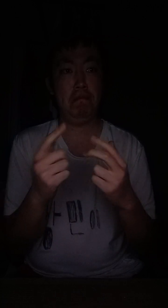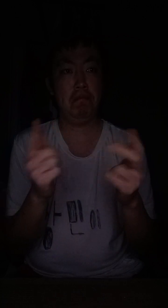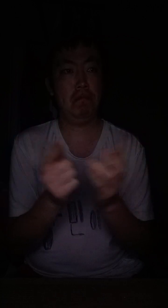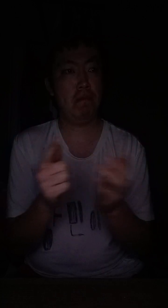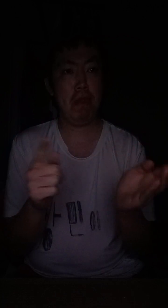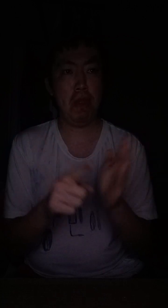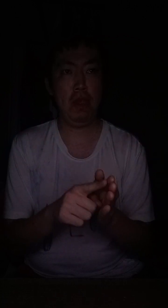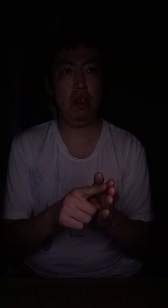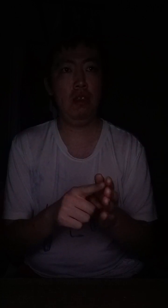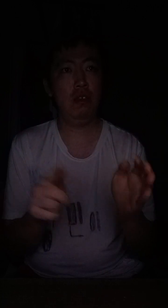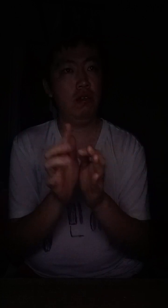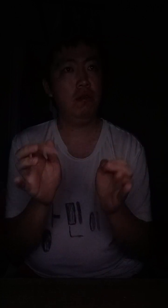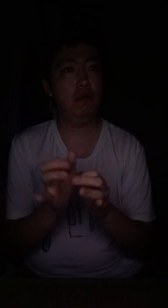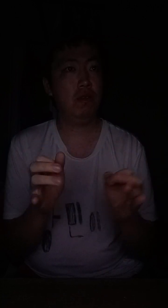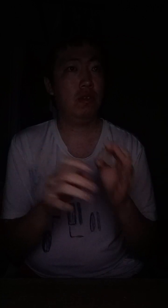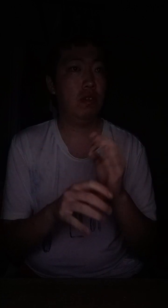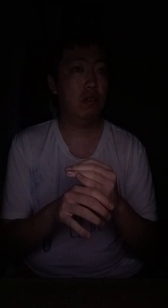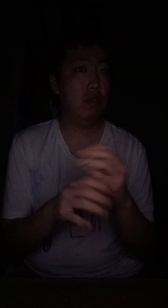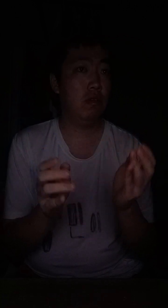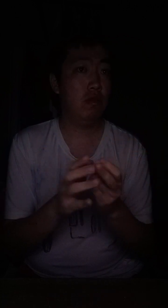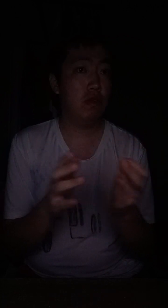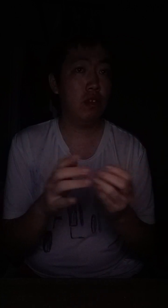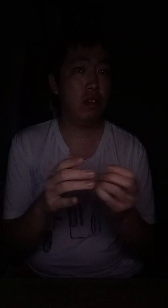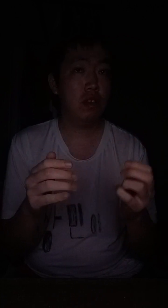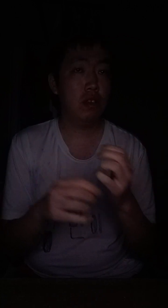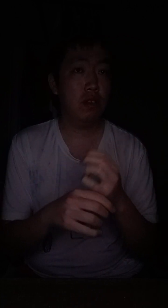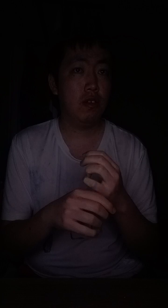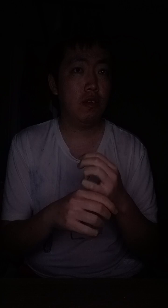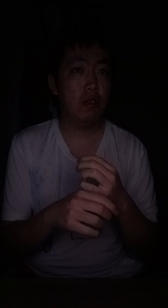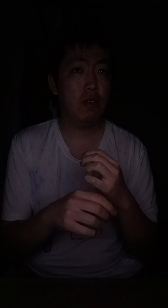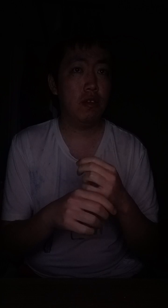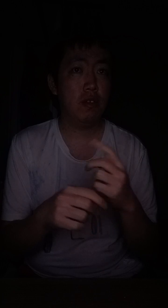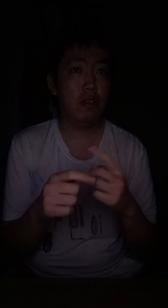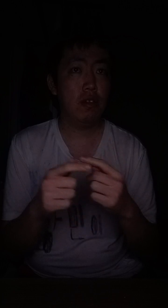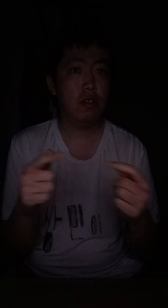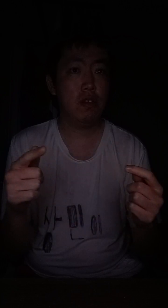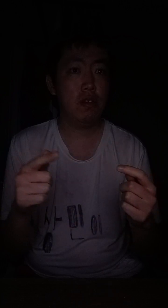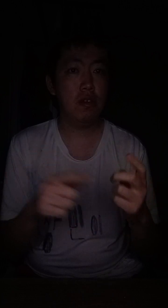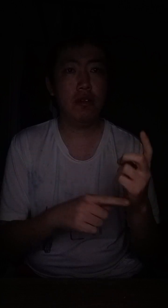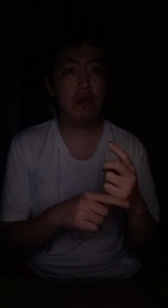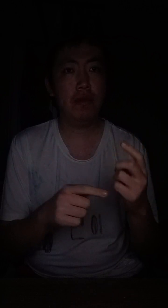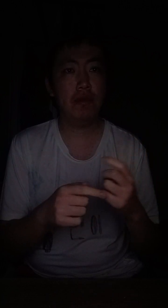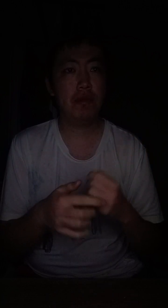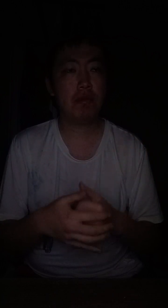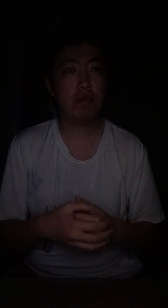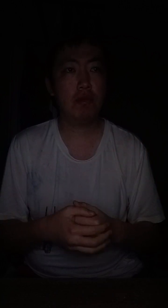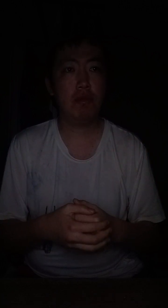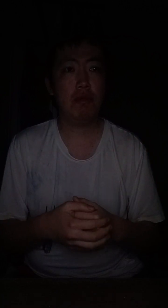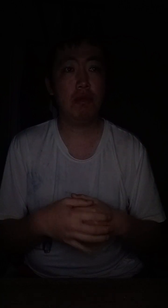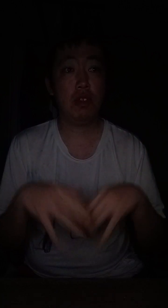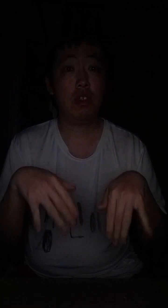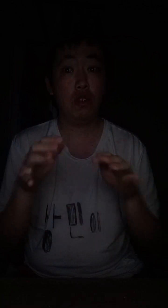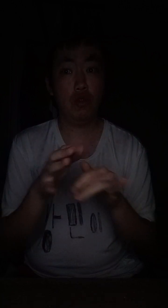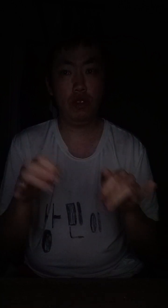되는데 민간 어떤 화장실에 대한 지원 부분은 아직까지는 좀 미진한 상황이라고. 일정 규모 이상 건물에서는